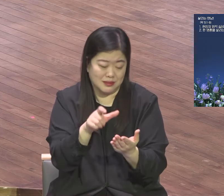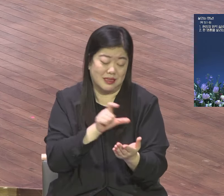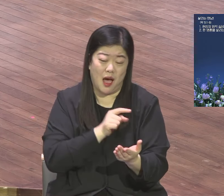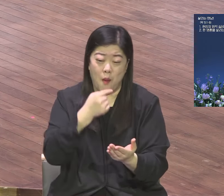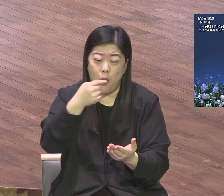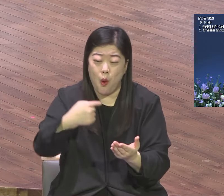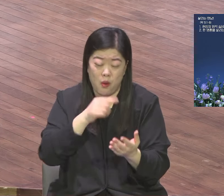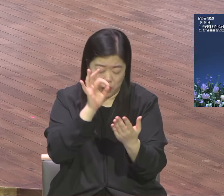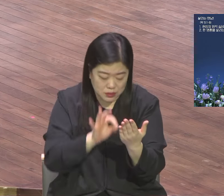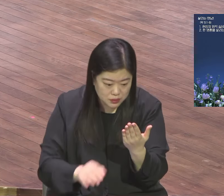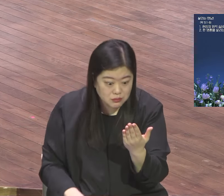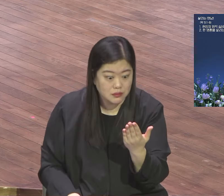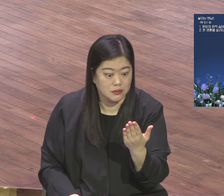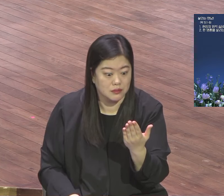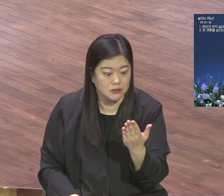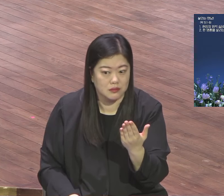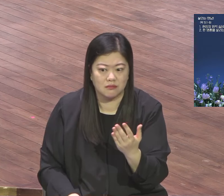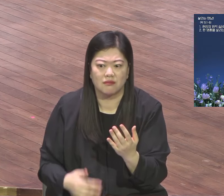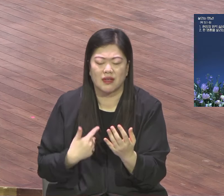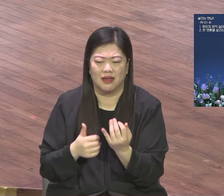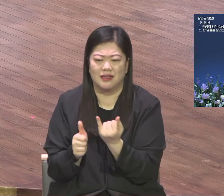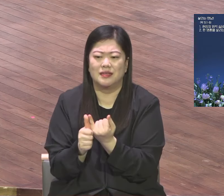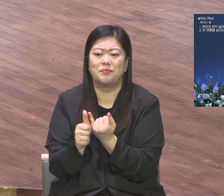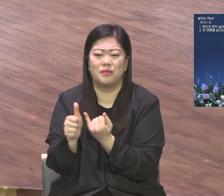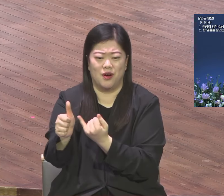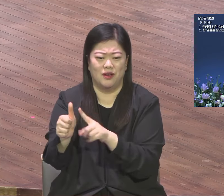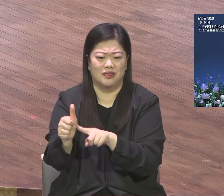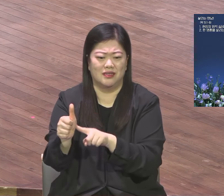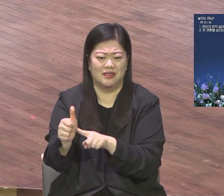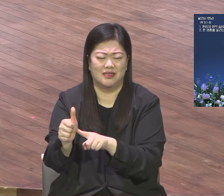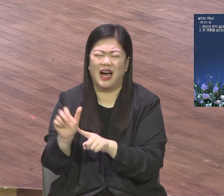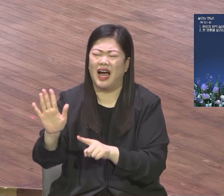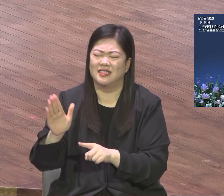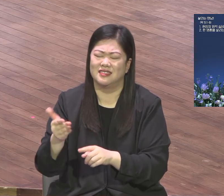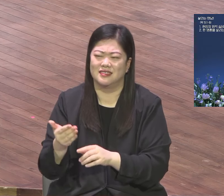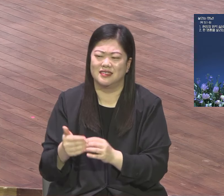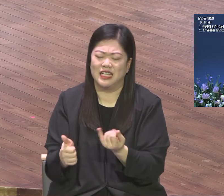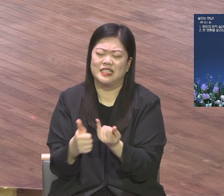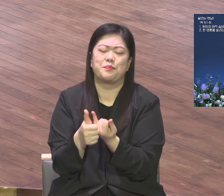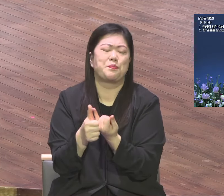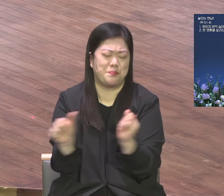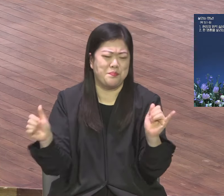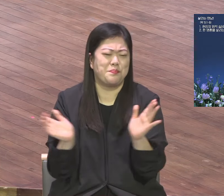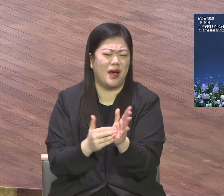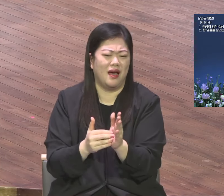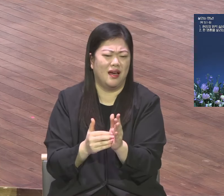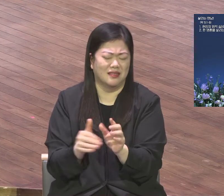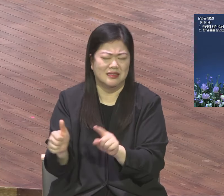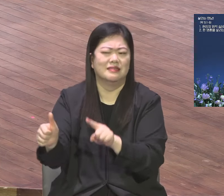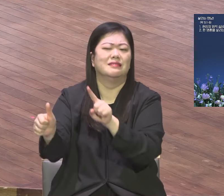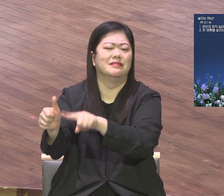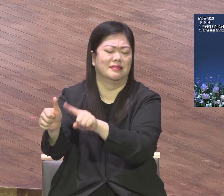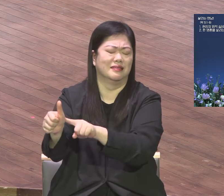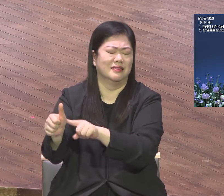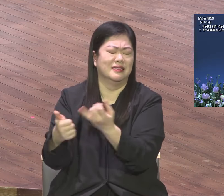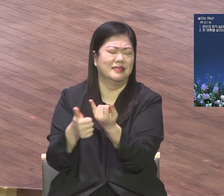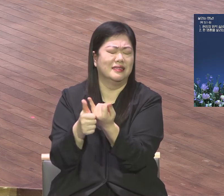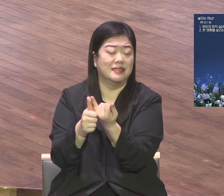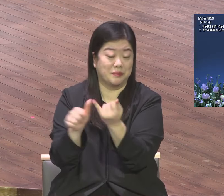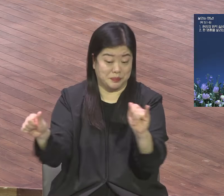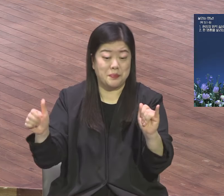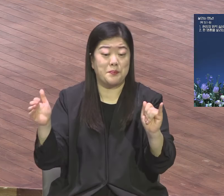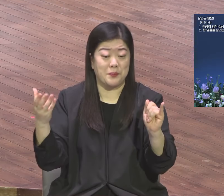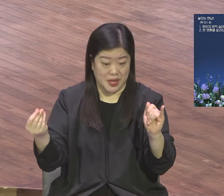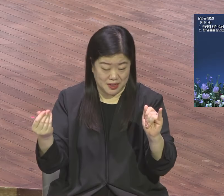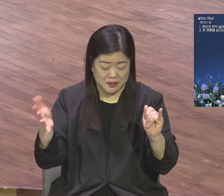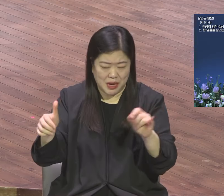그 대상으로 영접 좀 시켜달라. 그 실제 열매가 많이 맺히고 있어요. 절대 예수 믿을